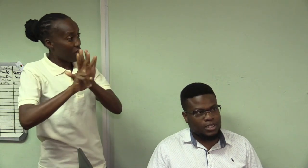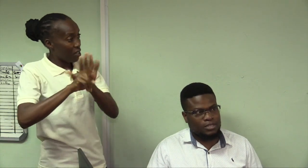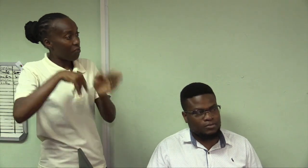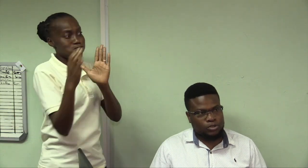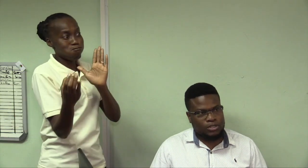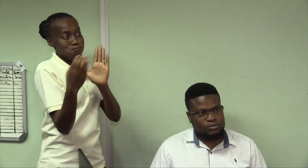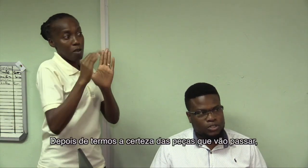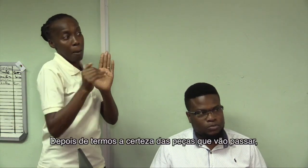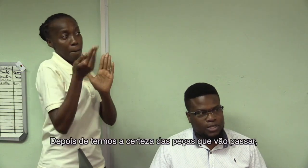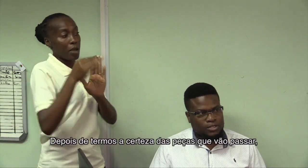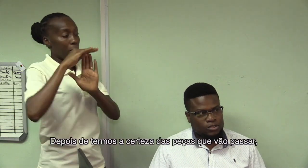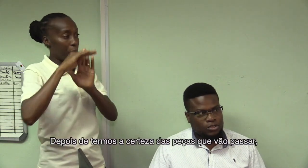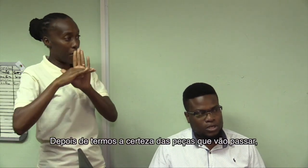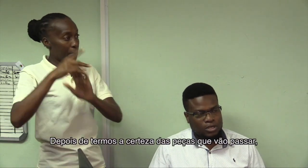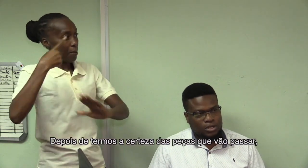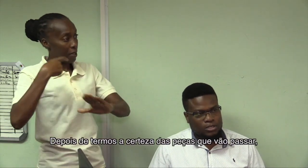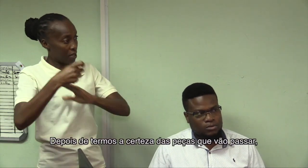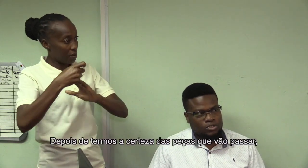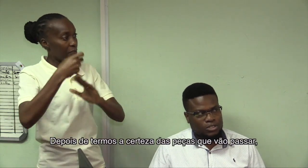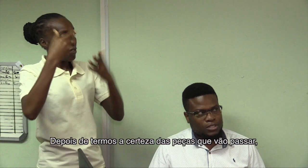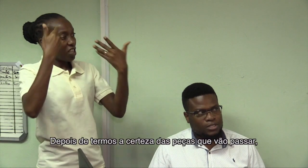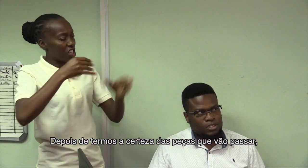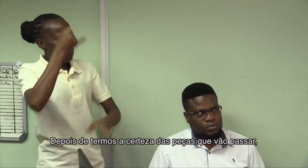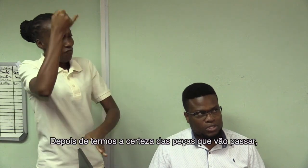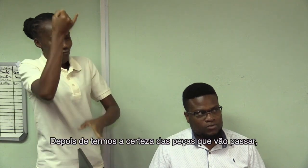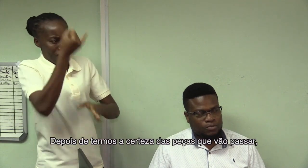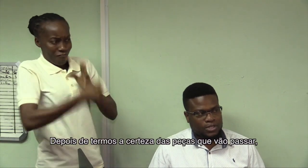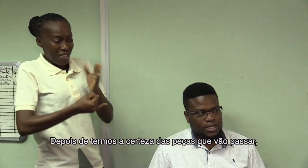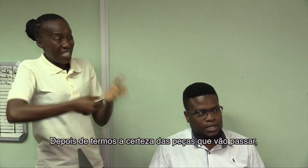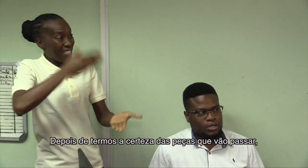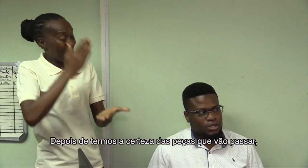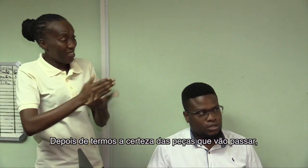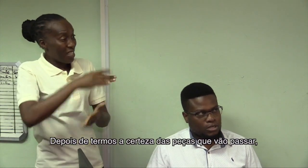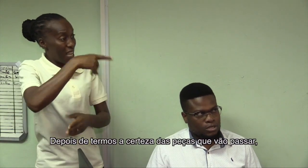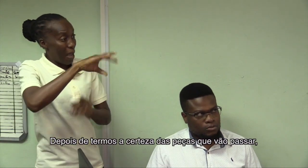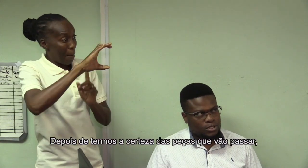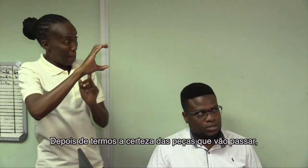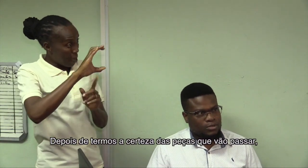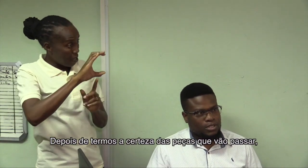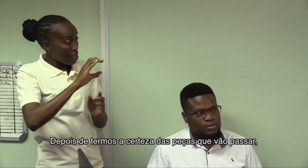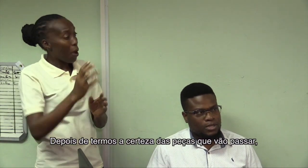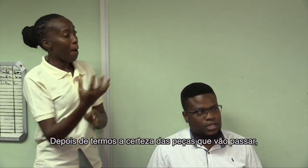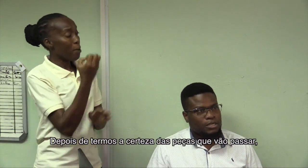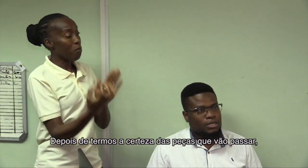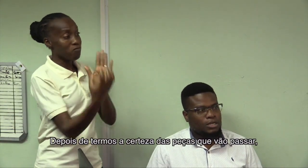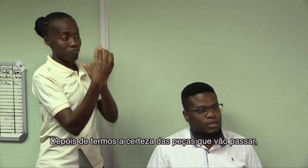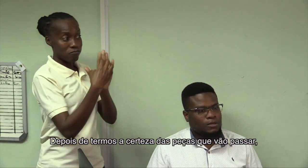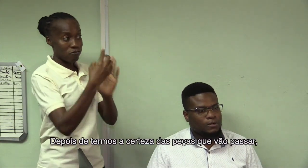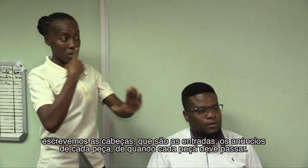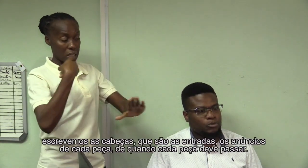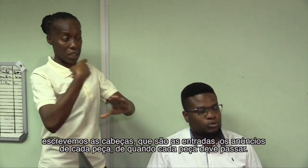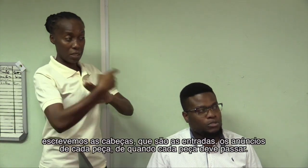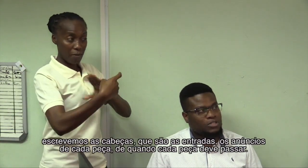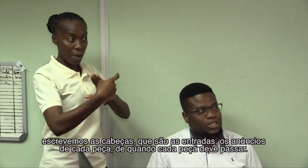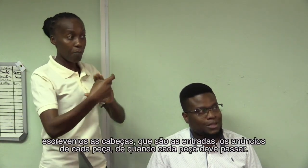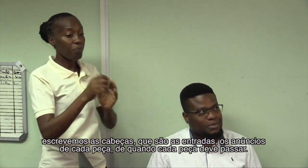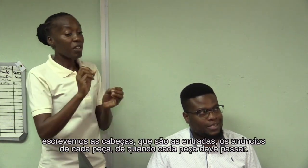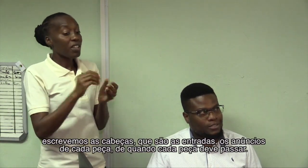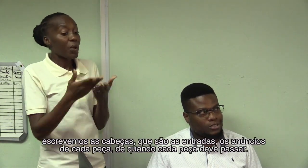Depois de termos as peças, termos a certeza das peças que vão passar numa determinada semana, produzimos as cabeças,